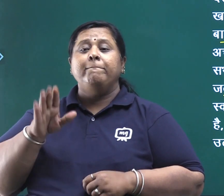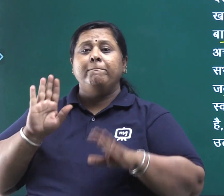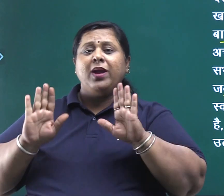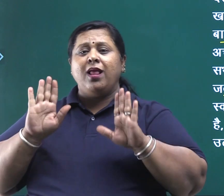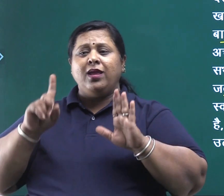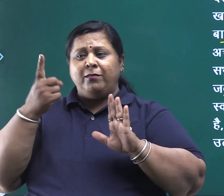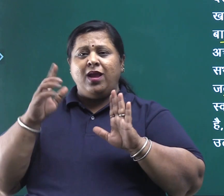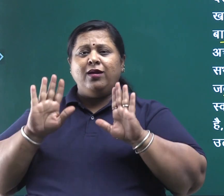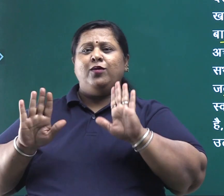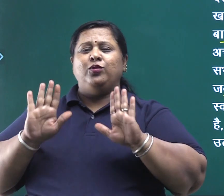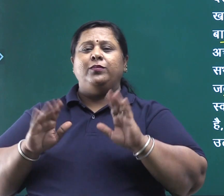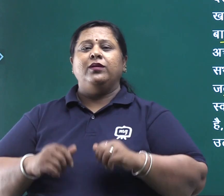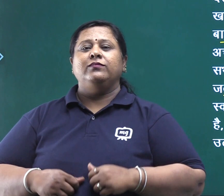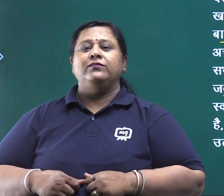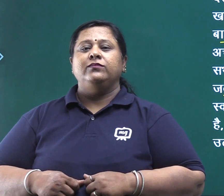कठपुतली पर